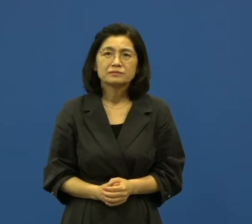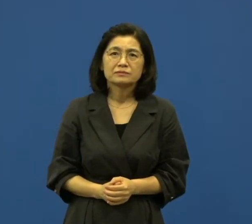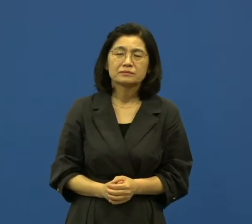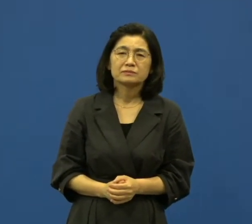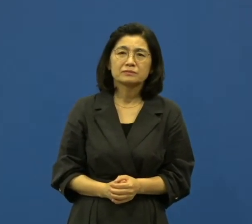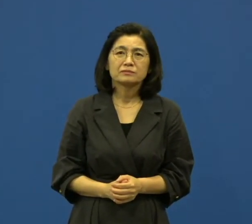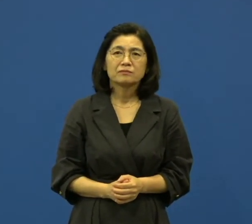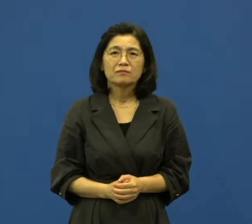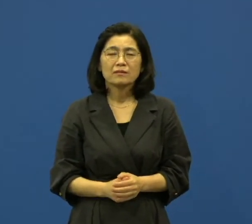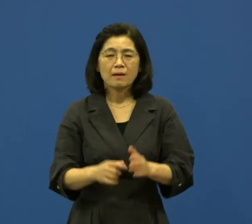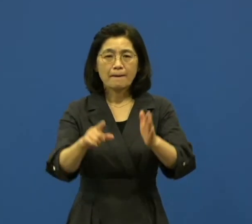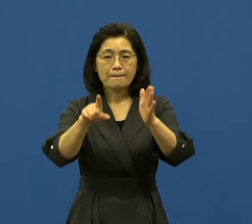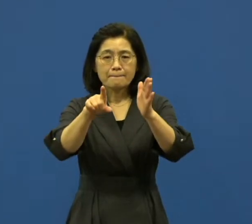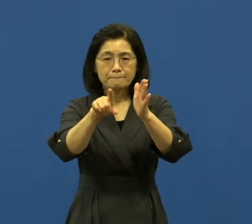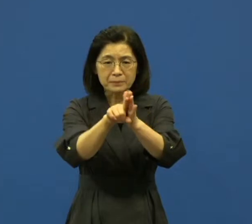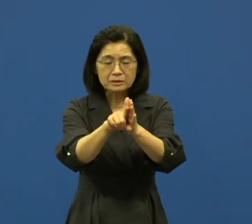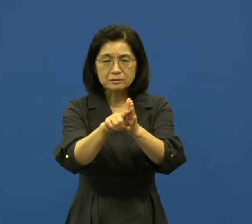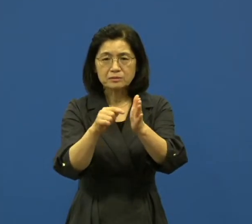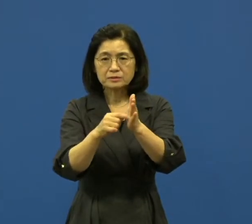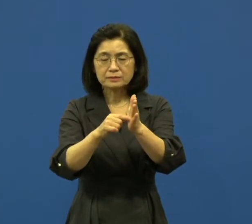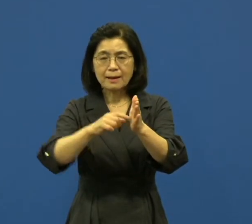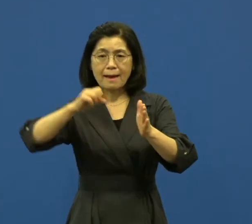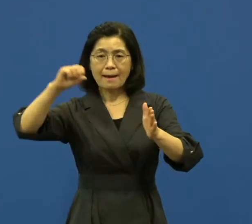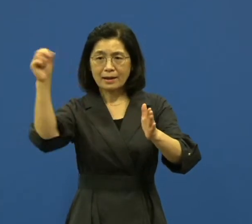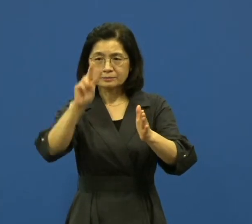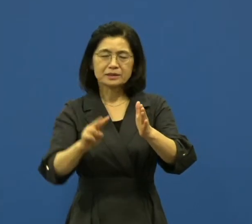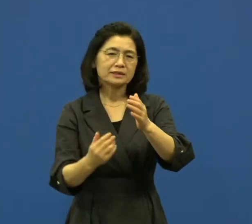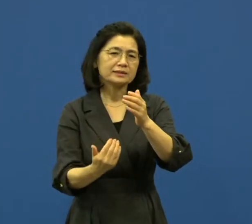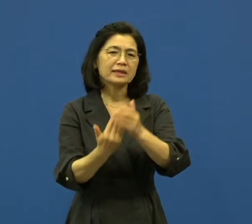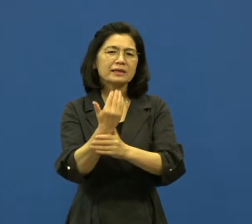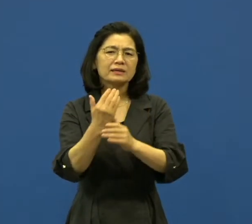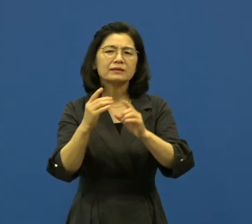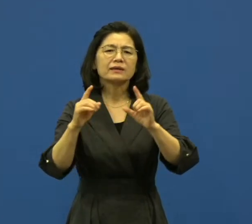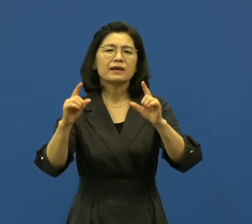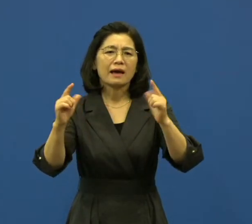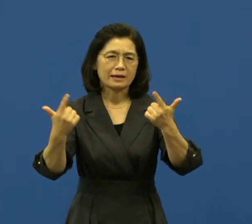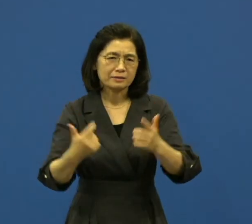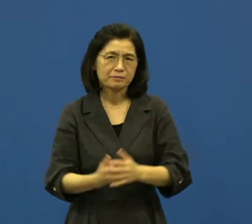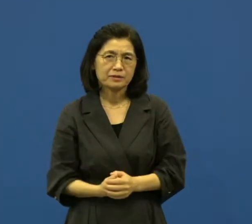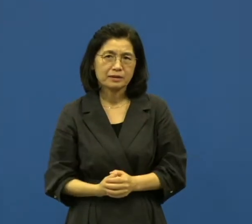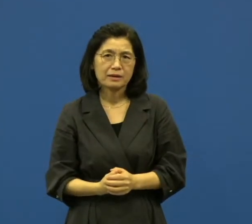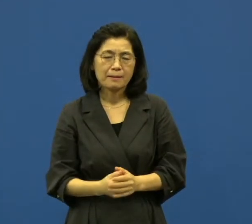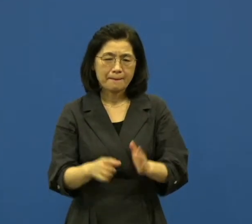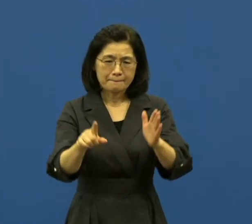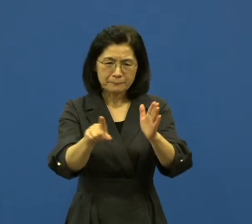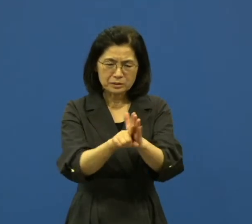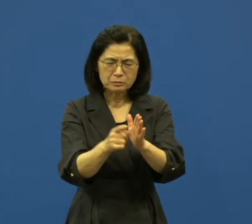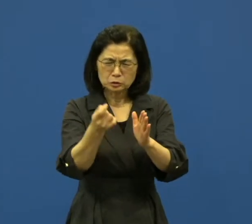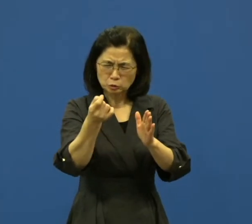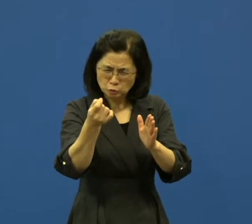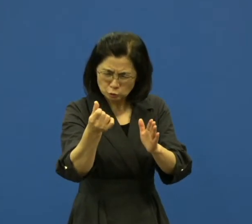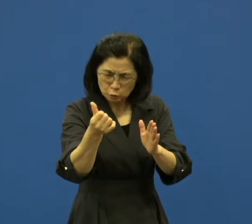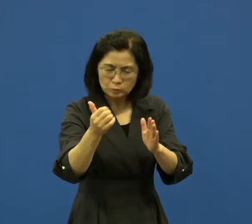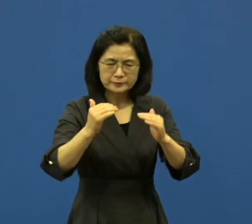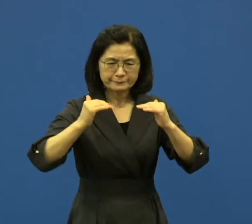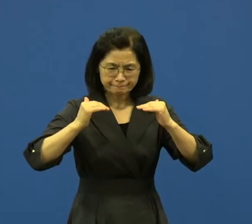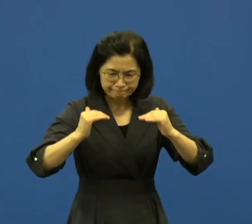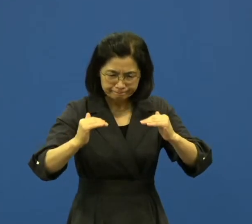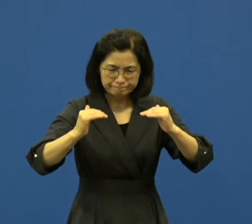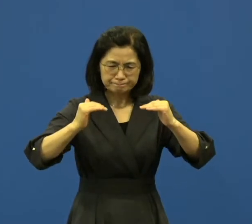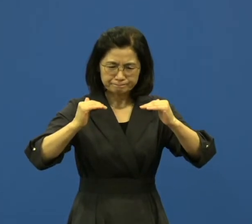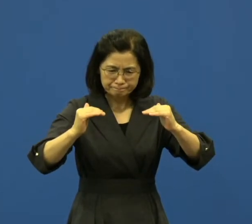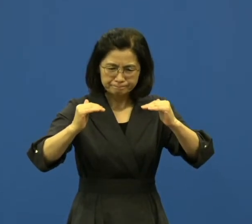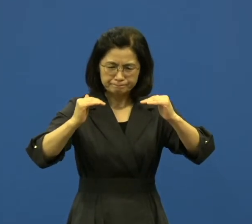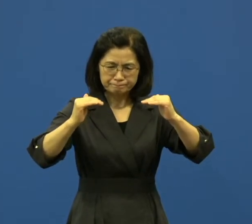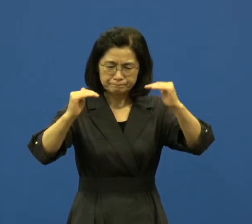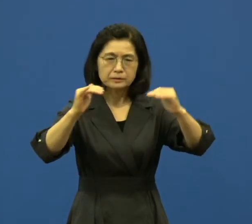자, 믿음은 하루아침에 그런 데 생기는 것은 아닙니다. 믿음의 여정 가운데 조금씩 자라는 것입니다. 처음부터